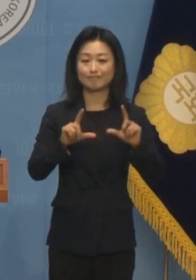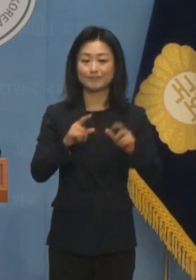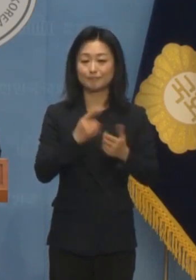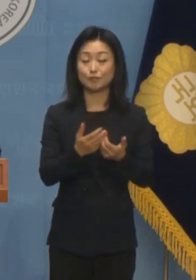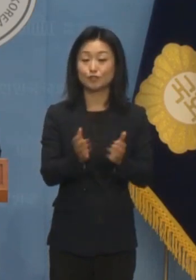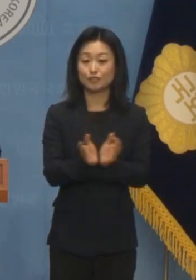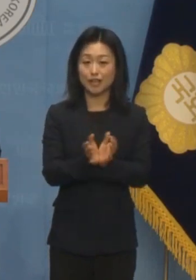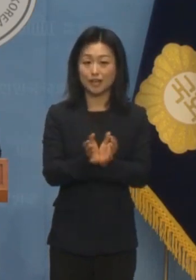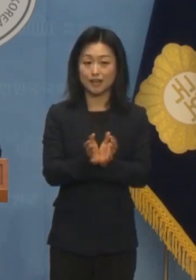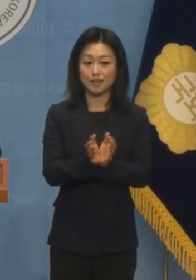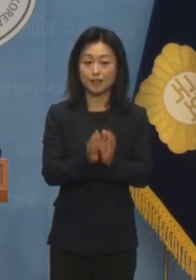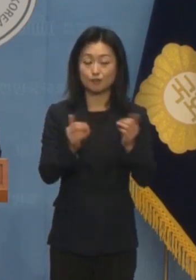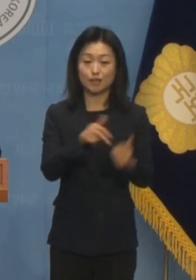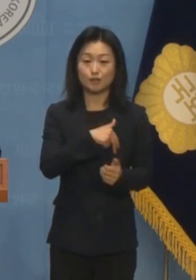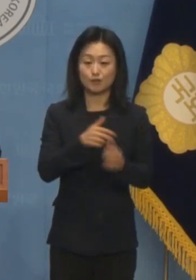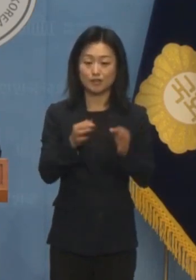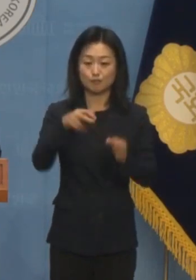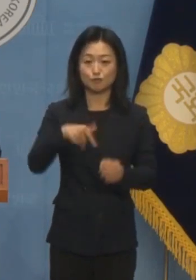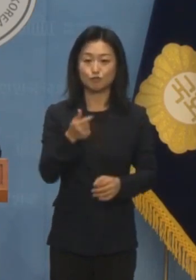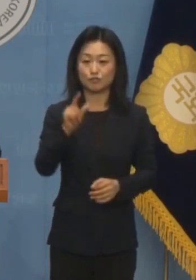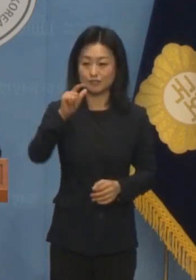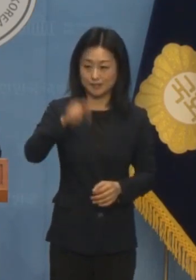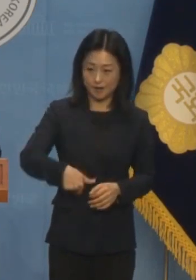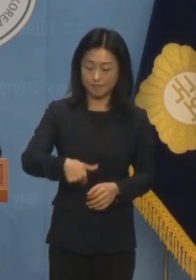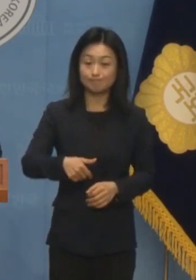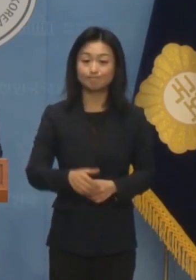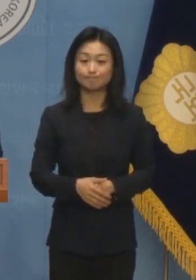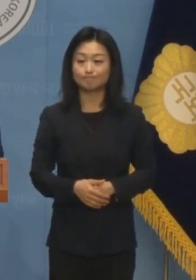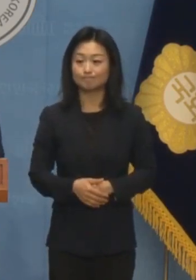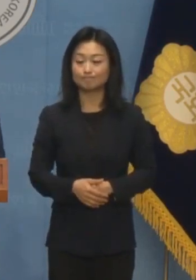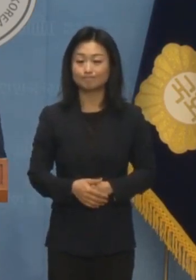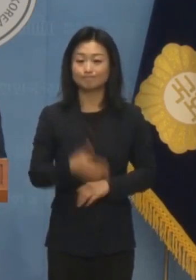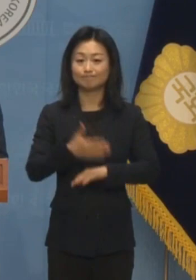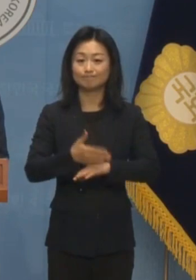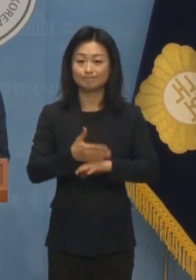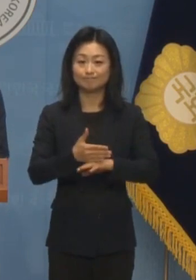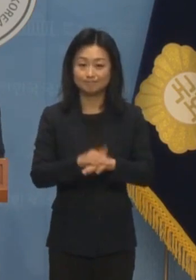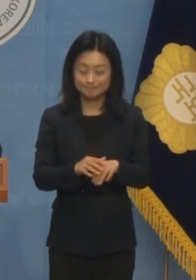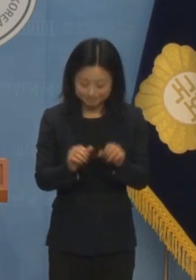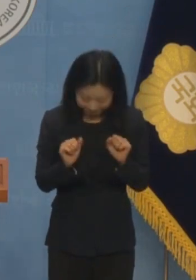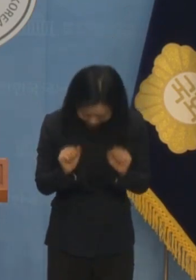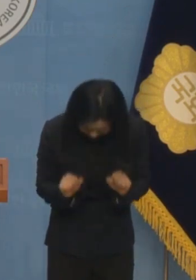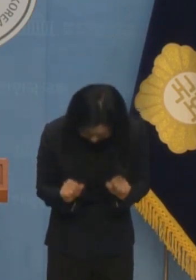더불어민주당 국회의원 김준혁 예 고맙습니다